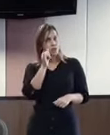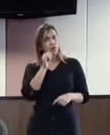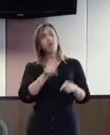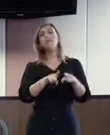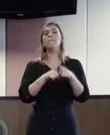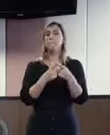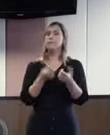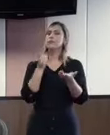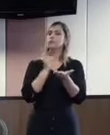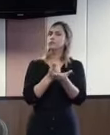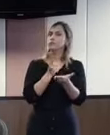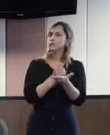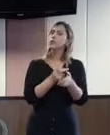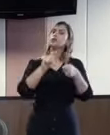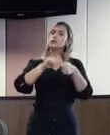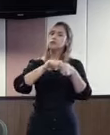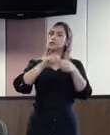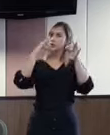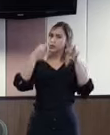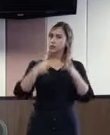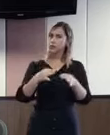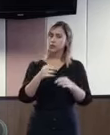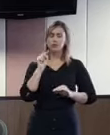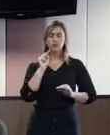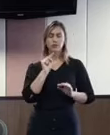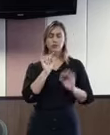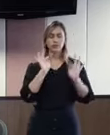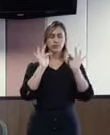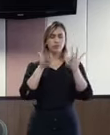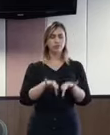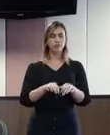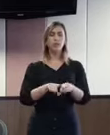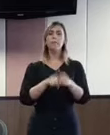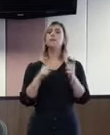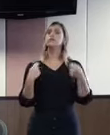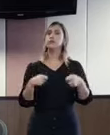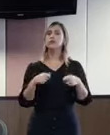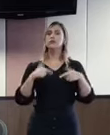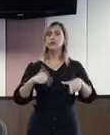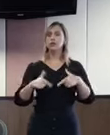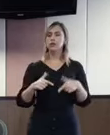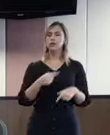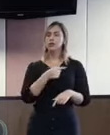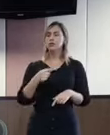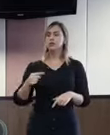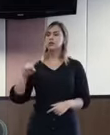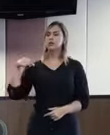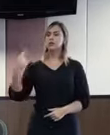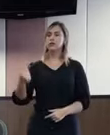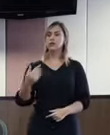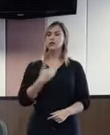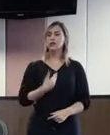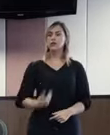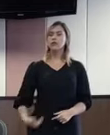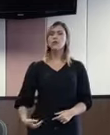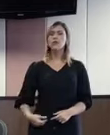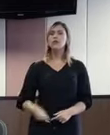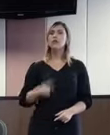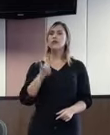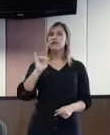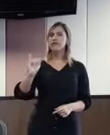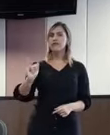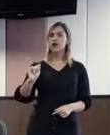continuar tomando as medidas necessárias. Ponto. Mas nós precisamos continuar trabalhando. Semana que vem, o governo vai dar